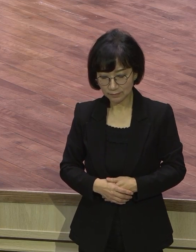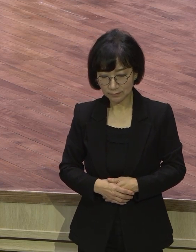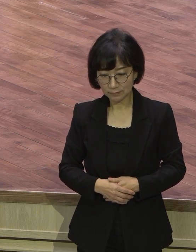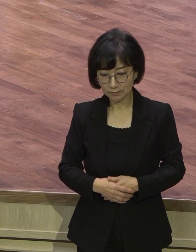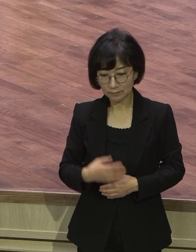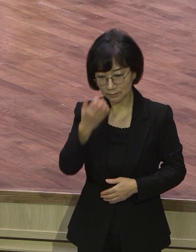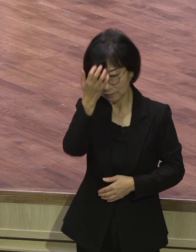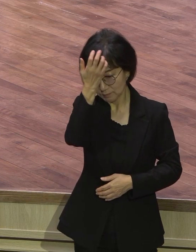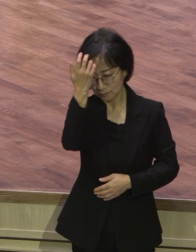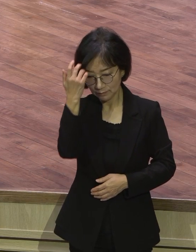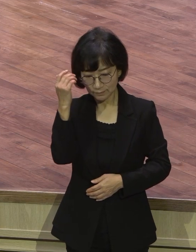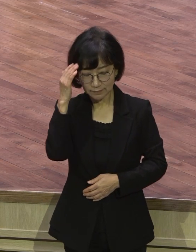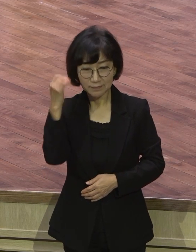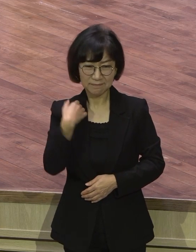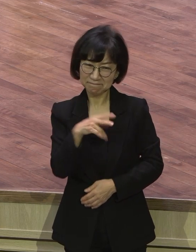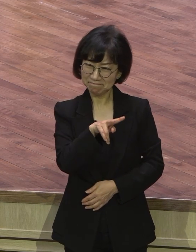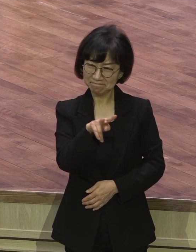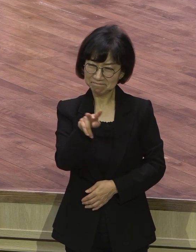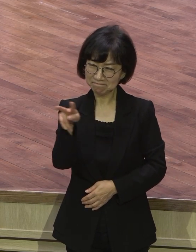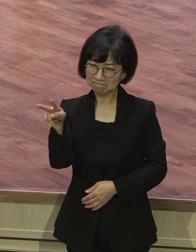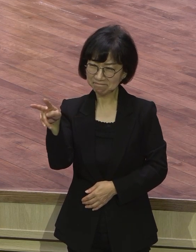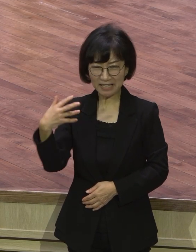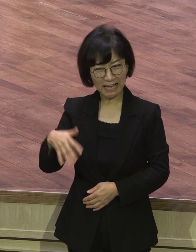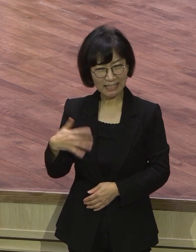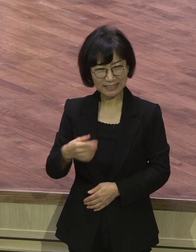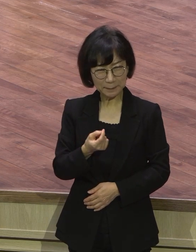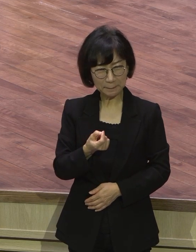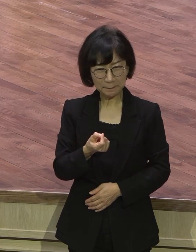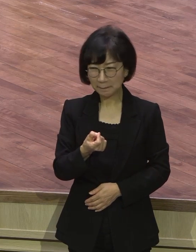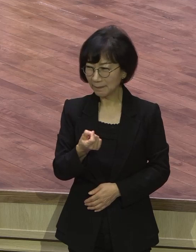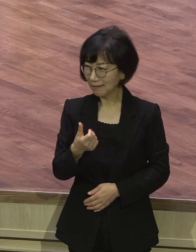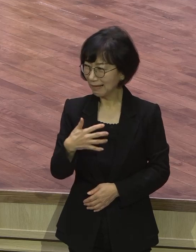제가 볼 때는 거의 안 비슷해요. 몇 프로가 말 안 하겠습니다.